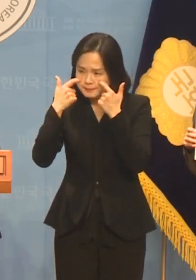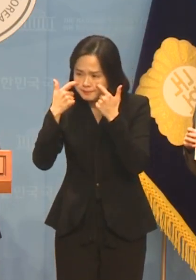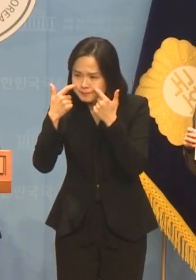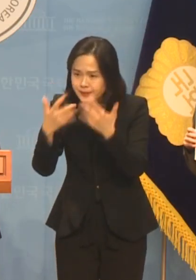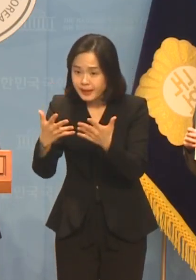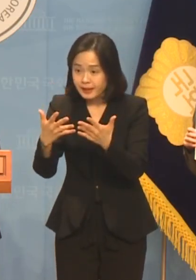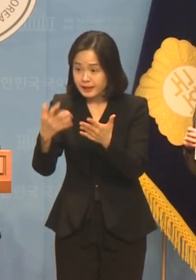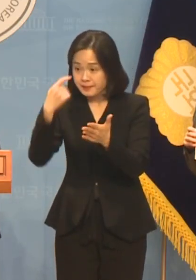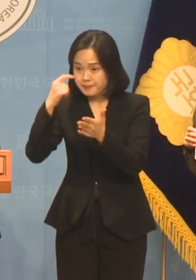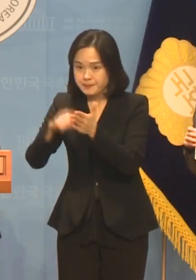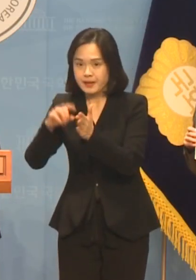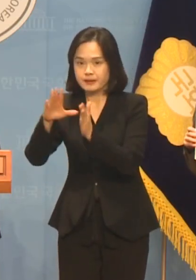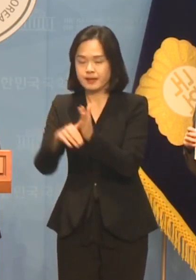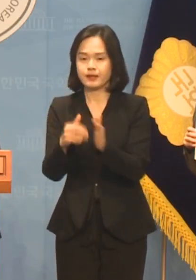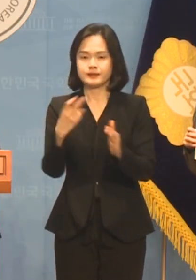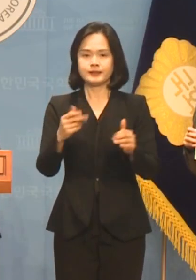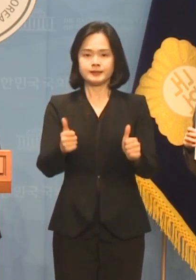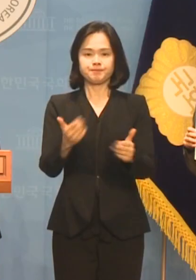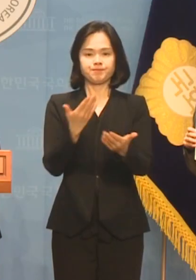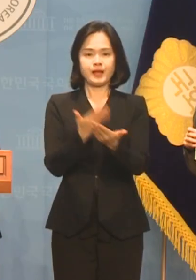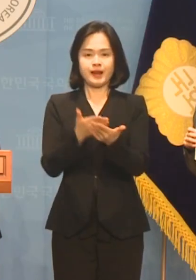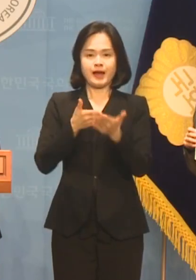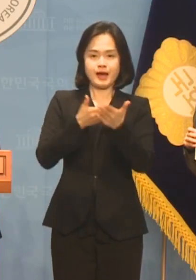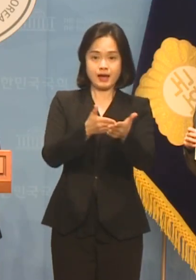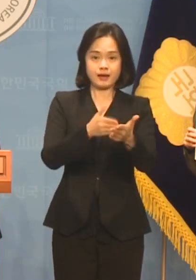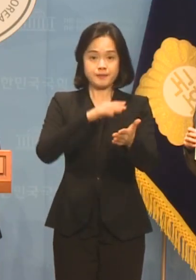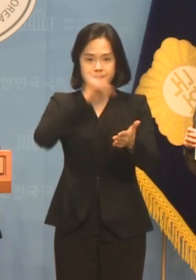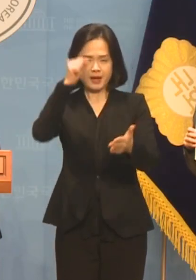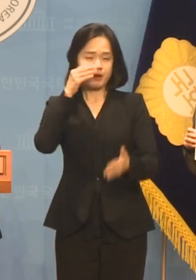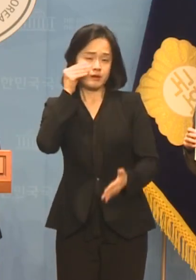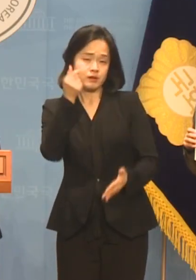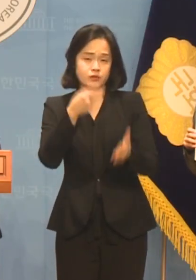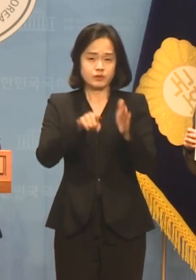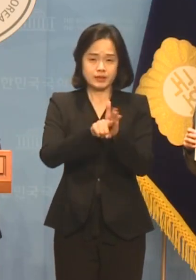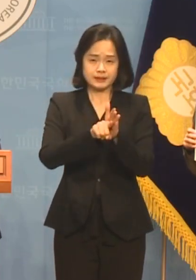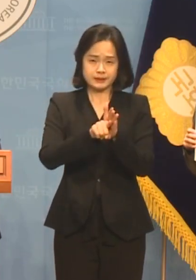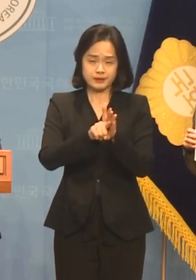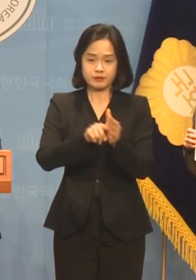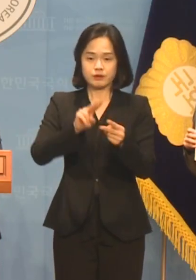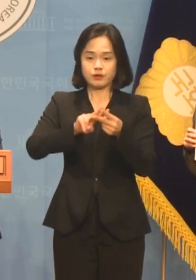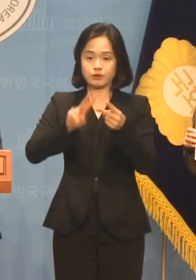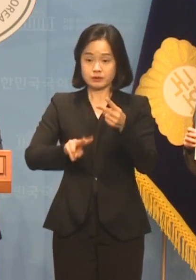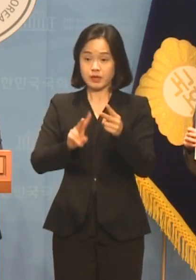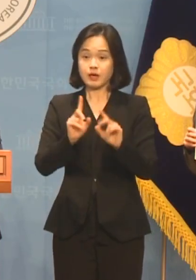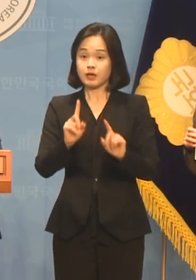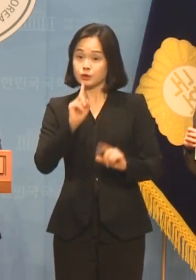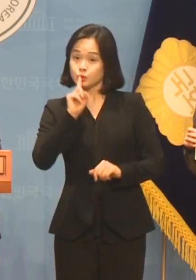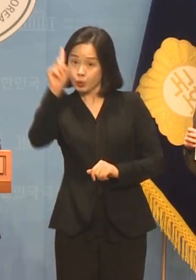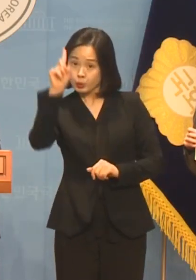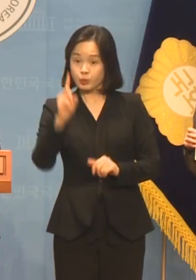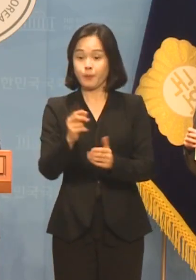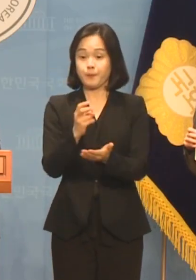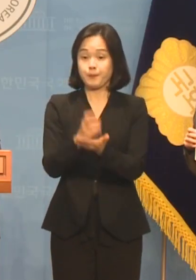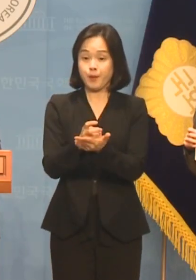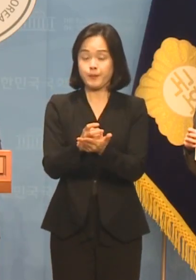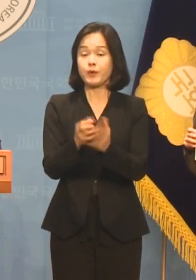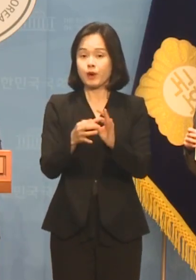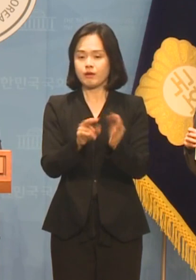형사소송법 개정안을 만들어 대표 발의했습니다. 그런데 김신혜 씨